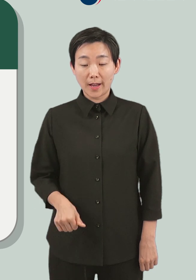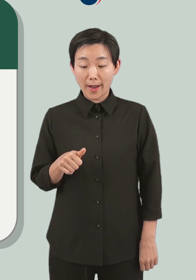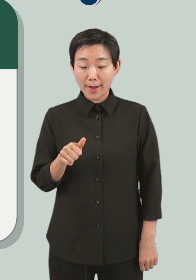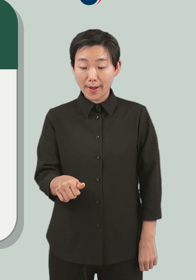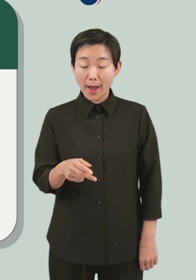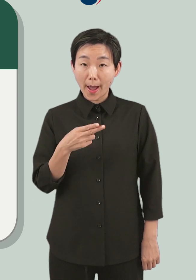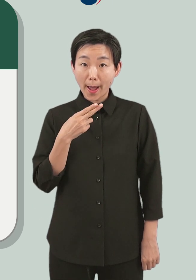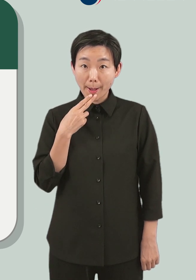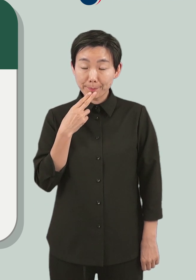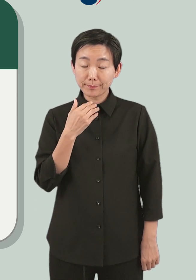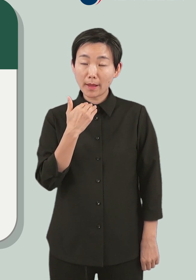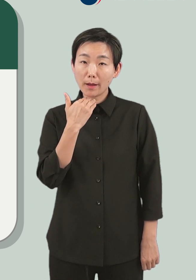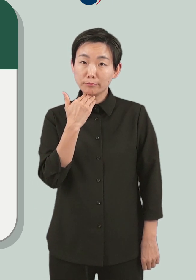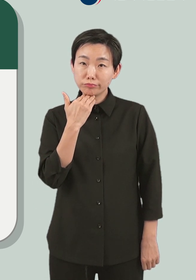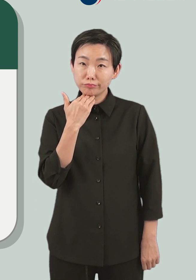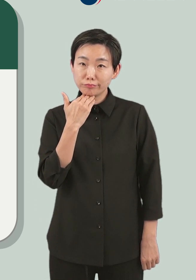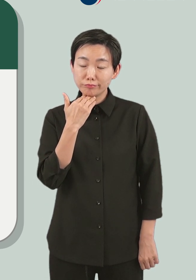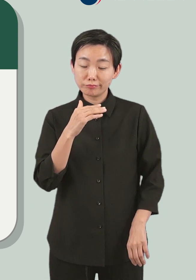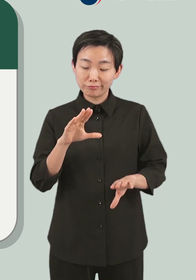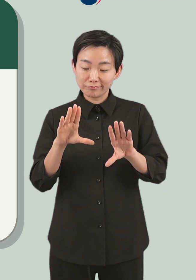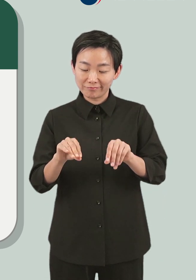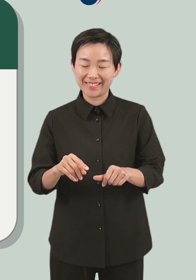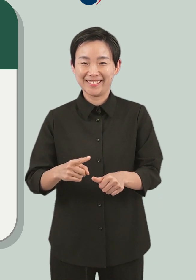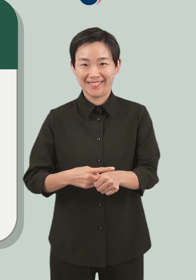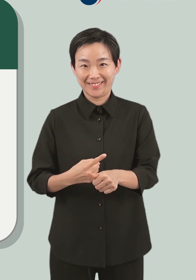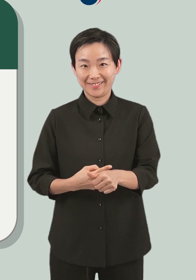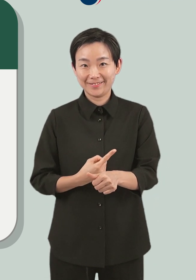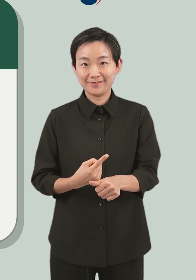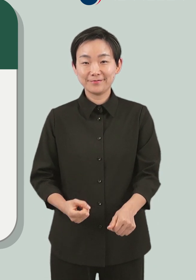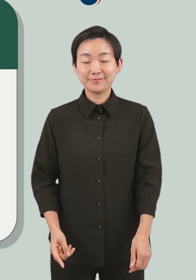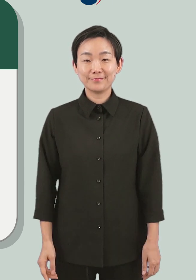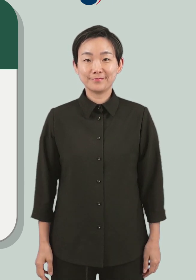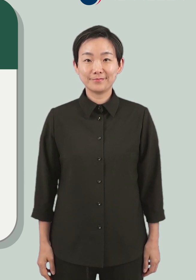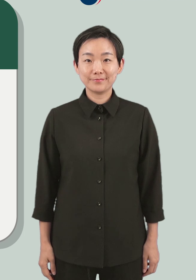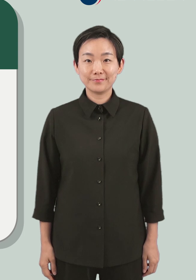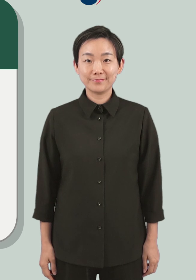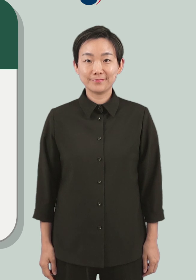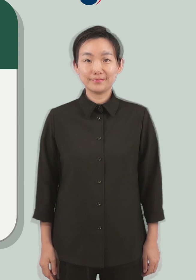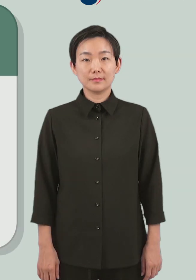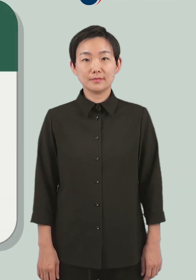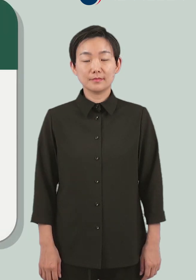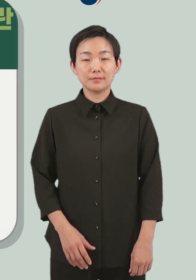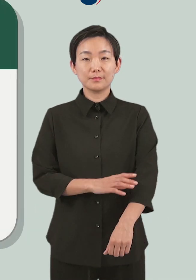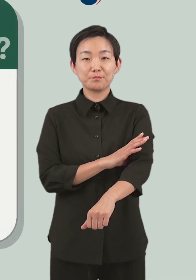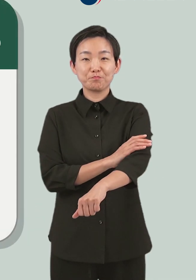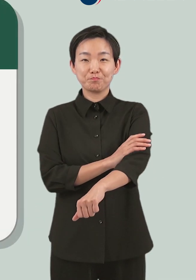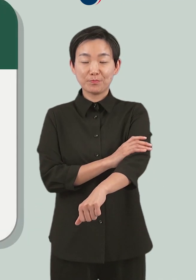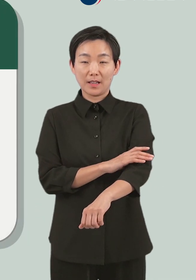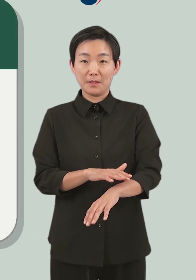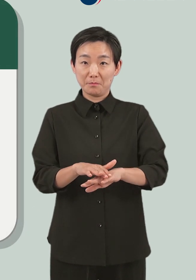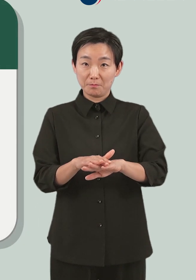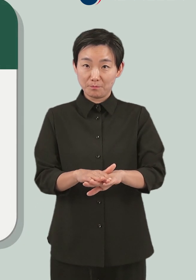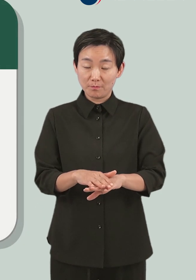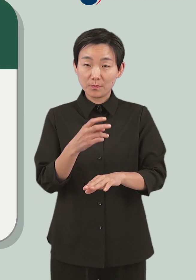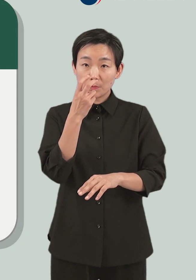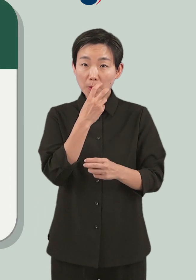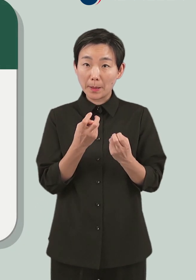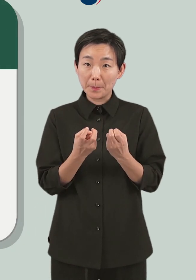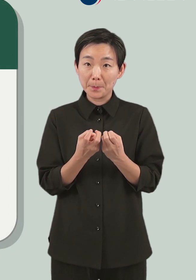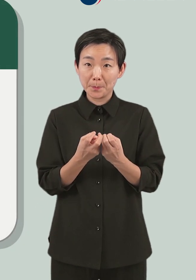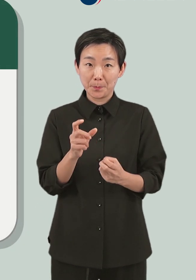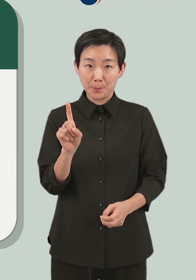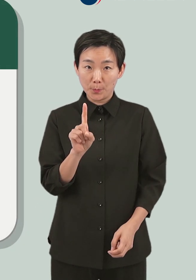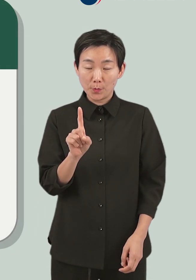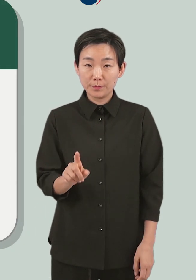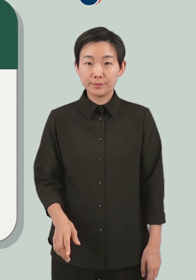종료합니다. 전원 버튼을 누르지 않아도 일정 시간 뒤 자동으로 전원이 꺼집니다. 이 의료기기의 사용